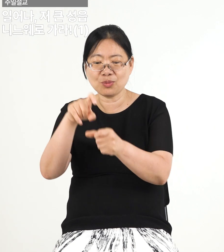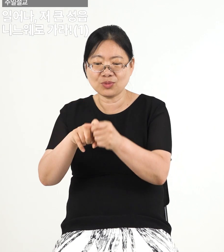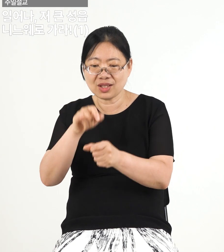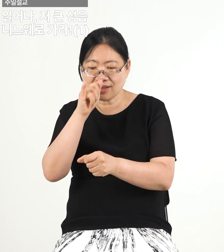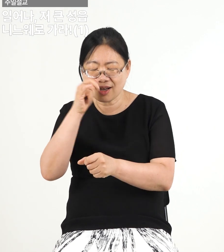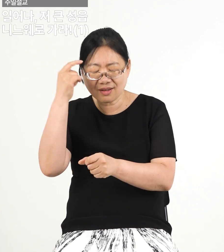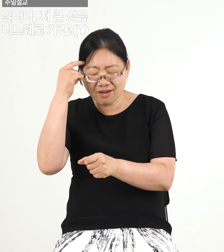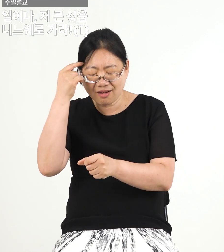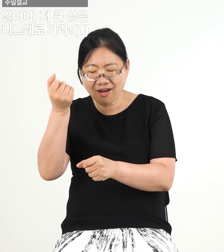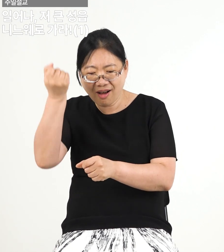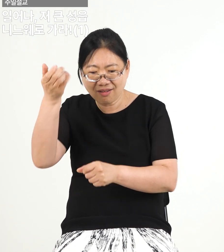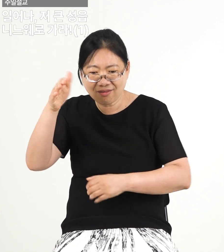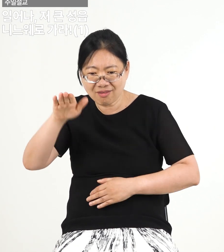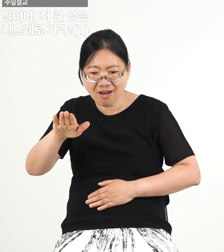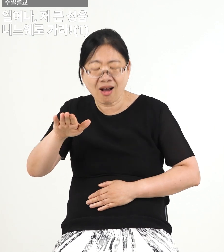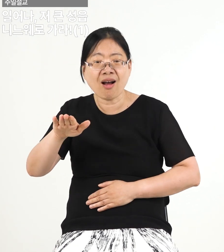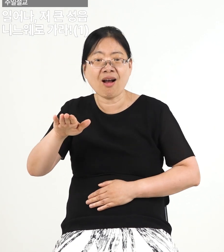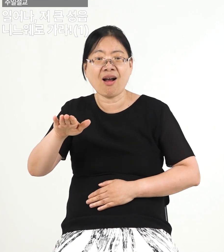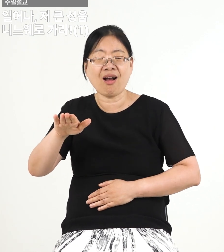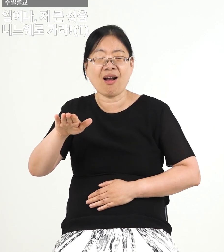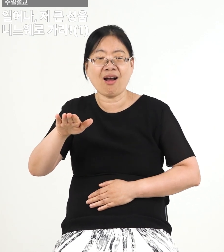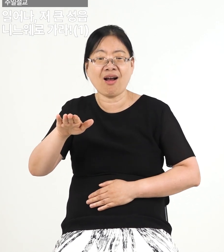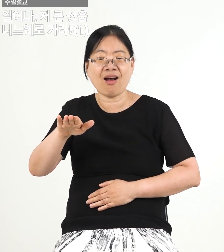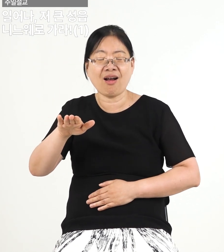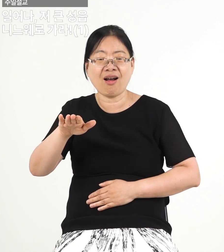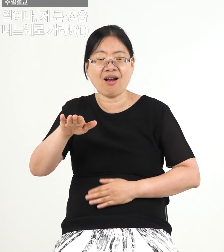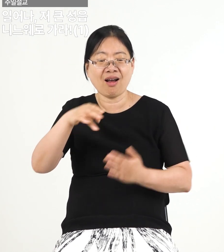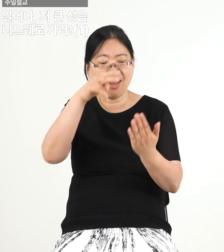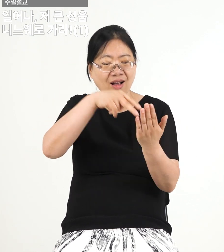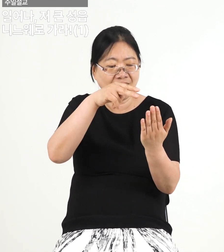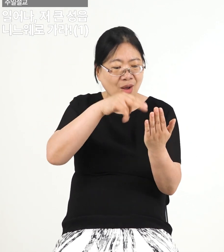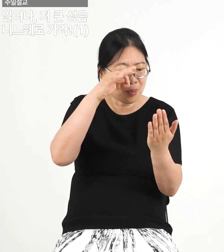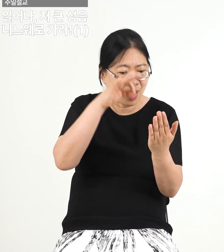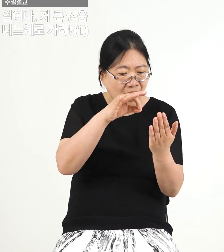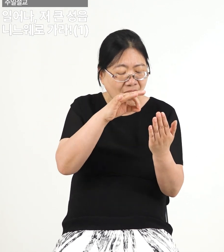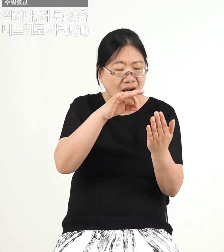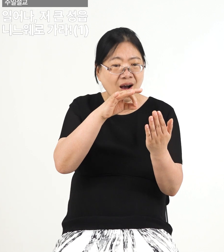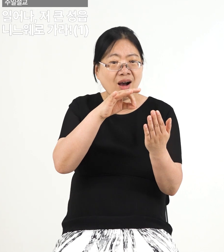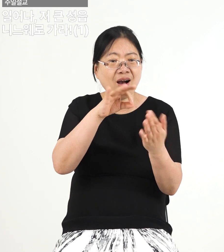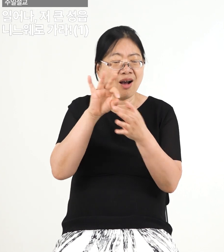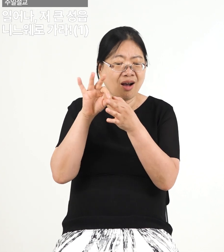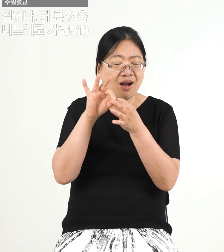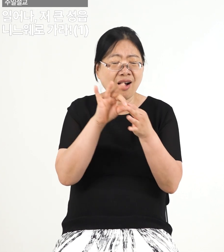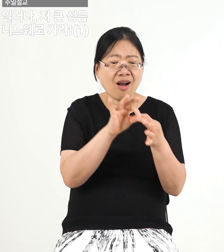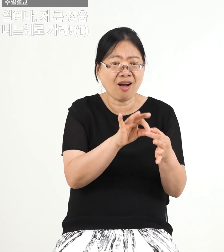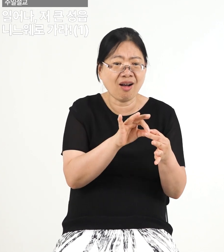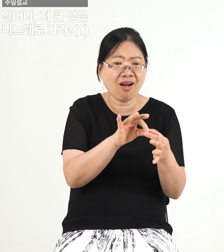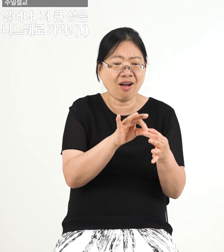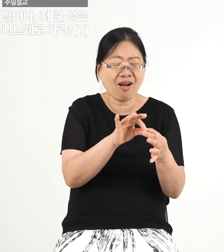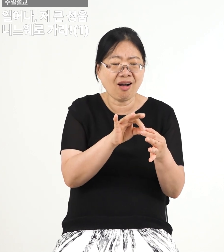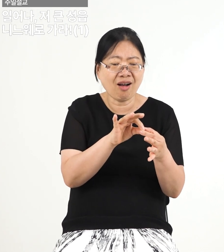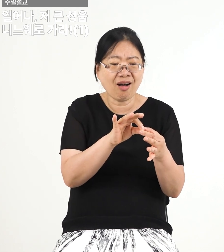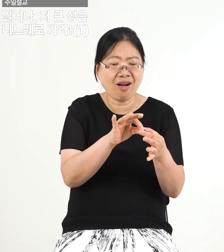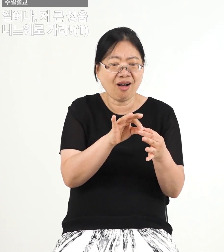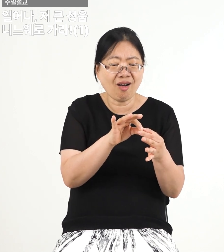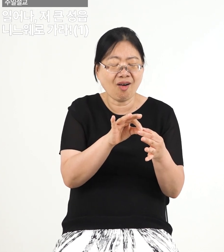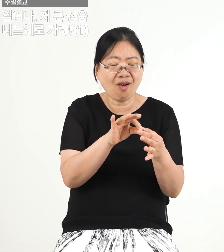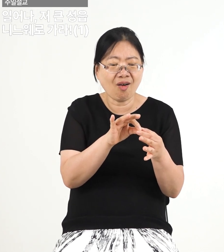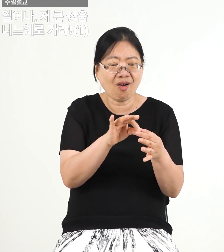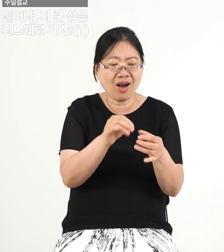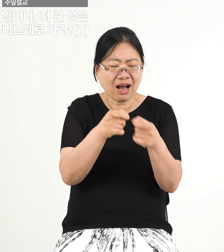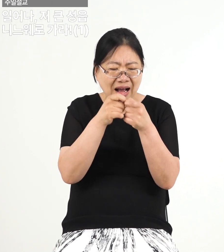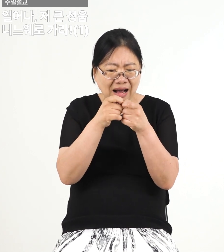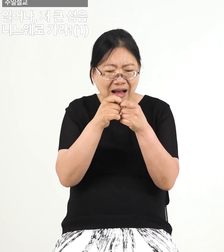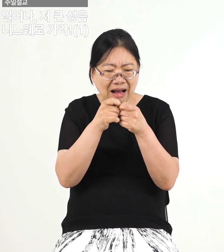알았는데 초반에 보니까 계속 아주 치밀하고 자세히 누구에게 지금 집중되어